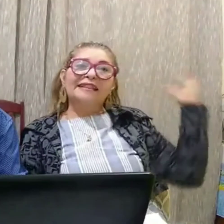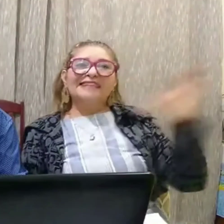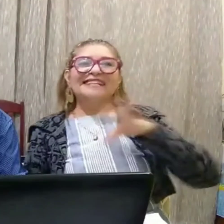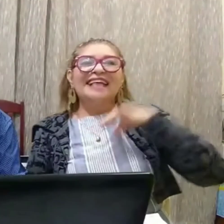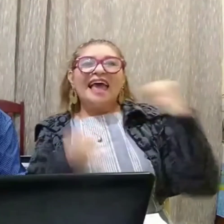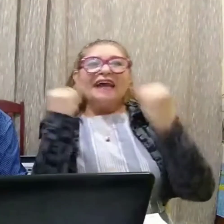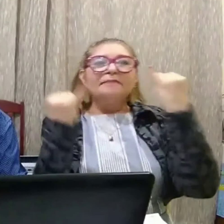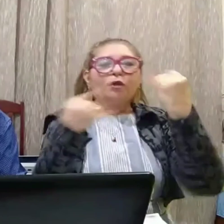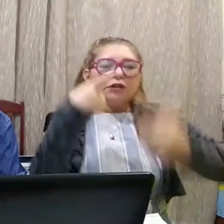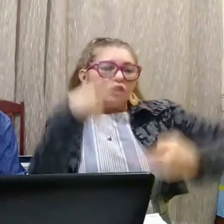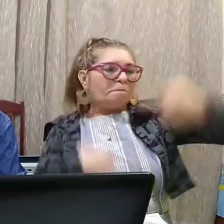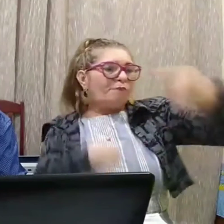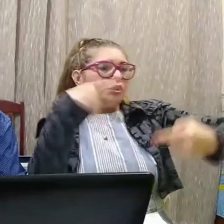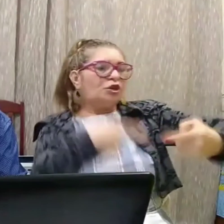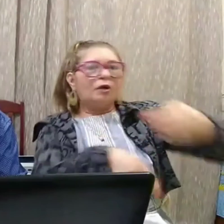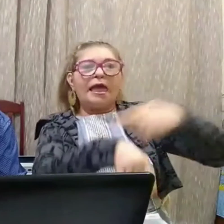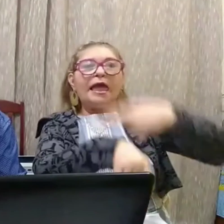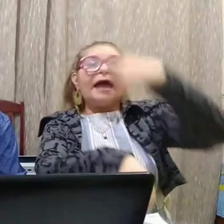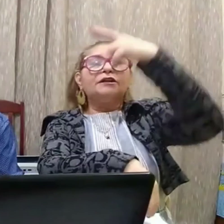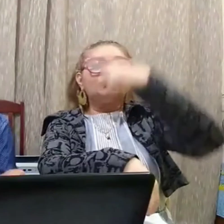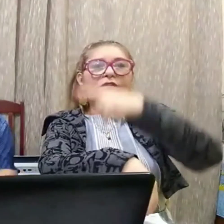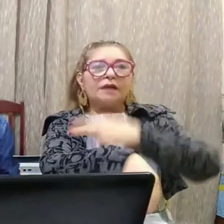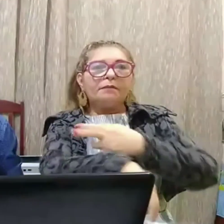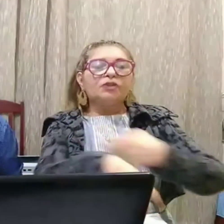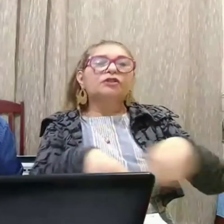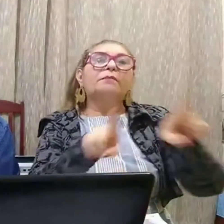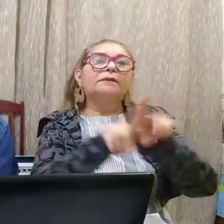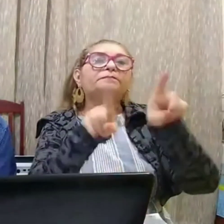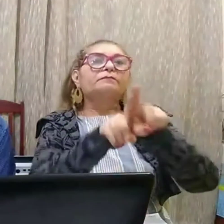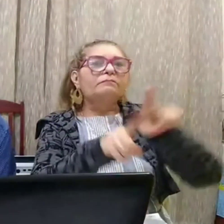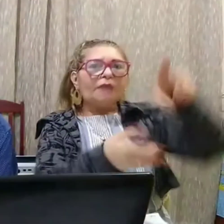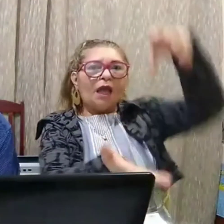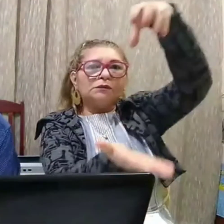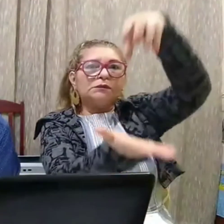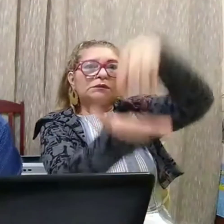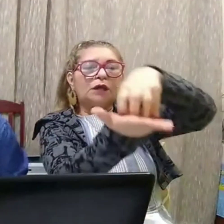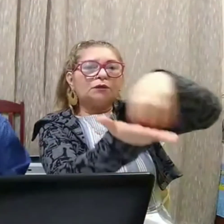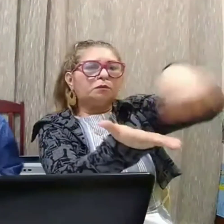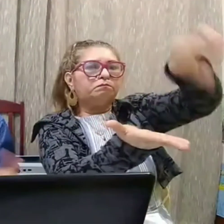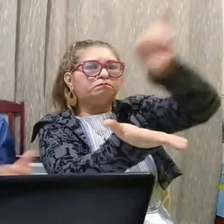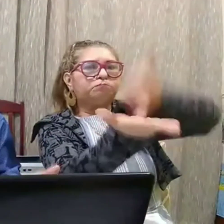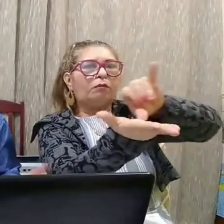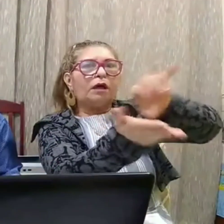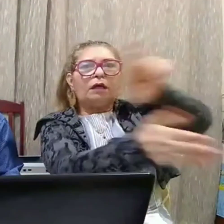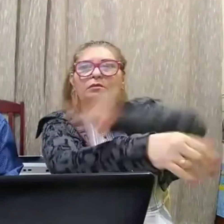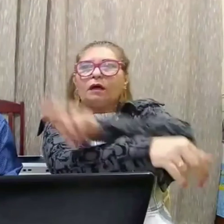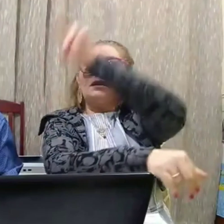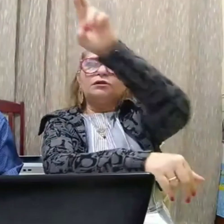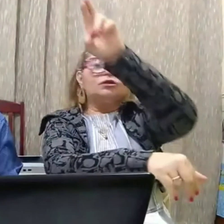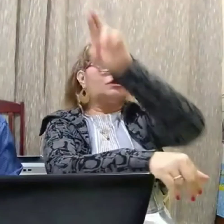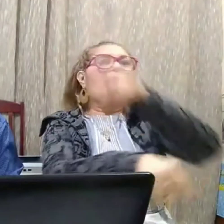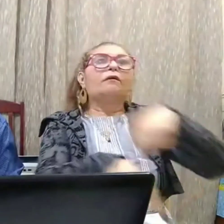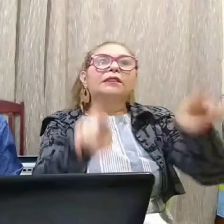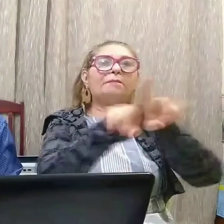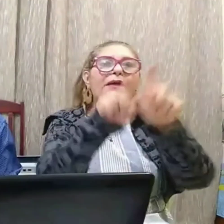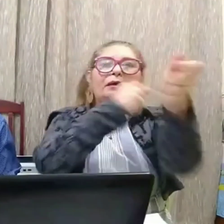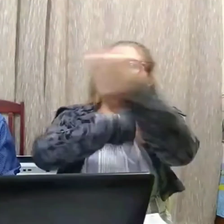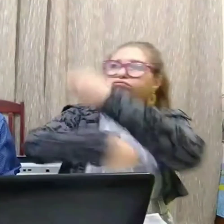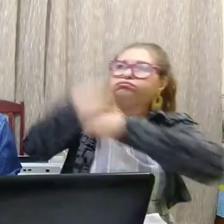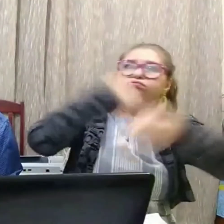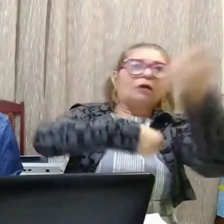importante política e religiosamente. Era o maior centro religioso da época, além de o maior centro